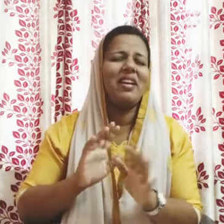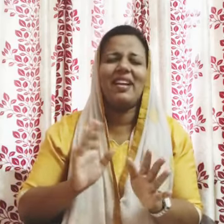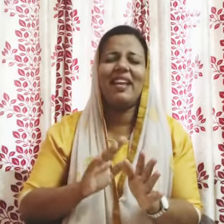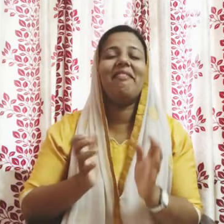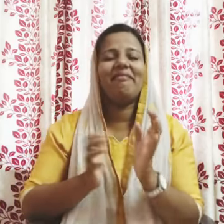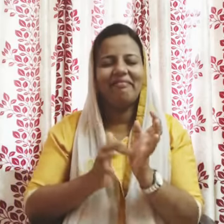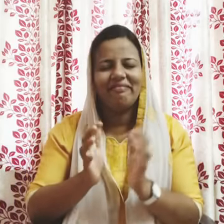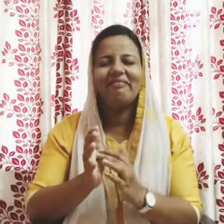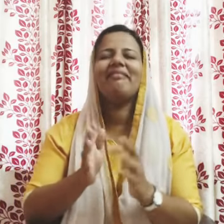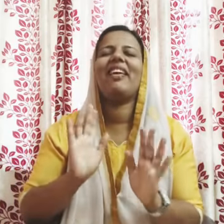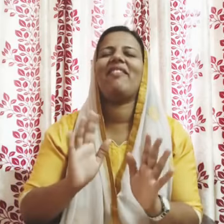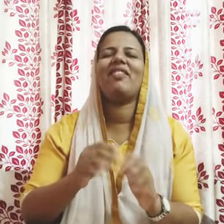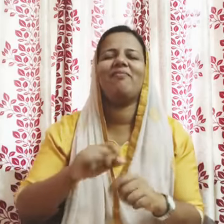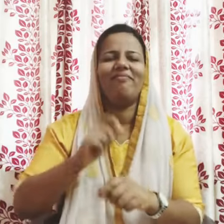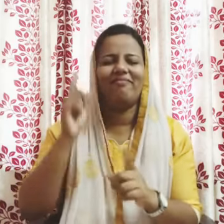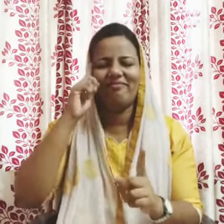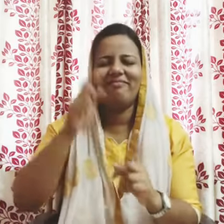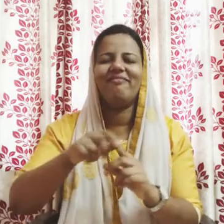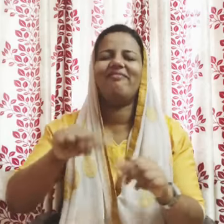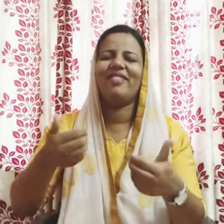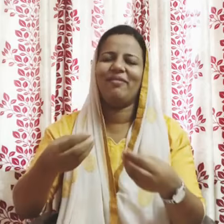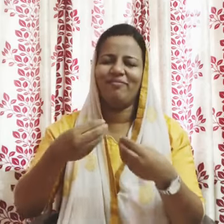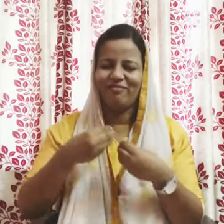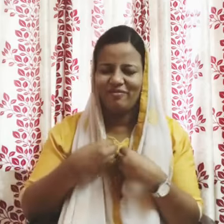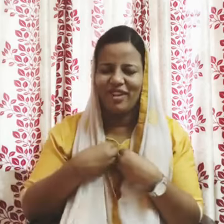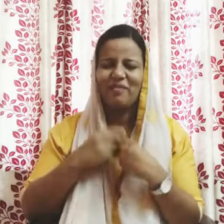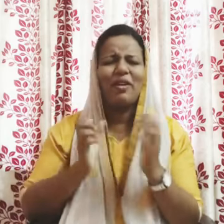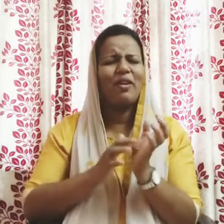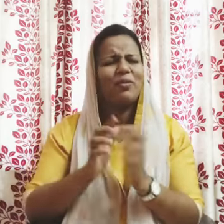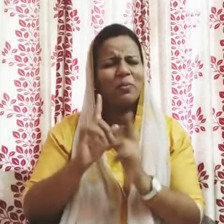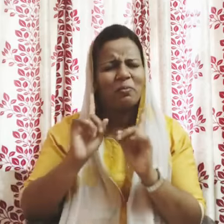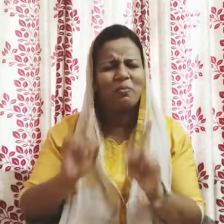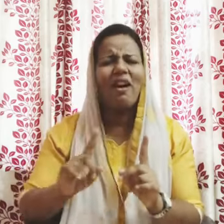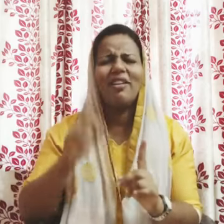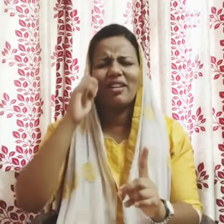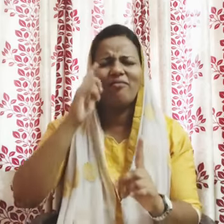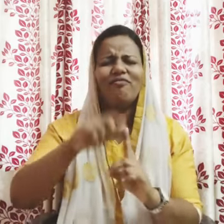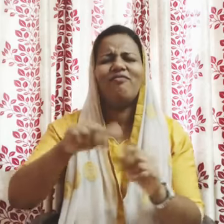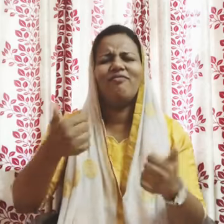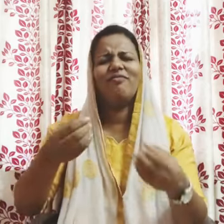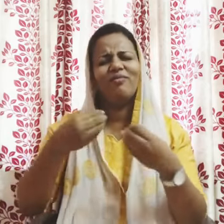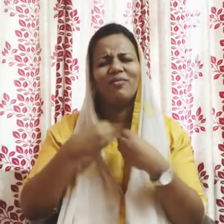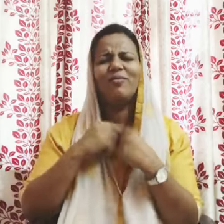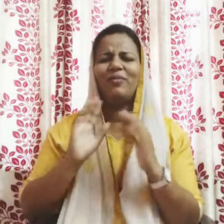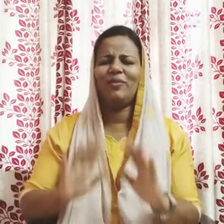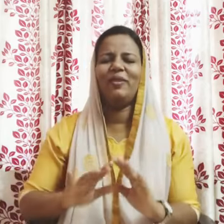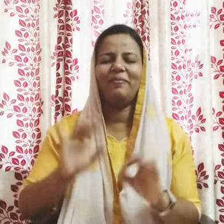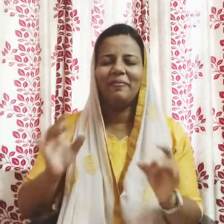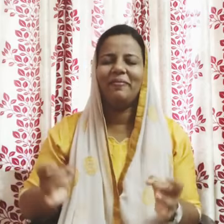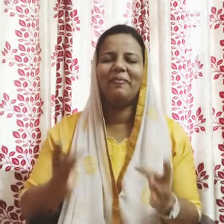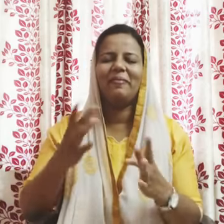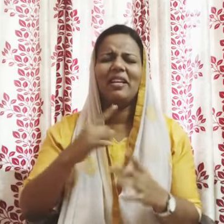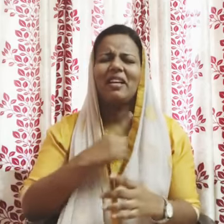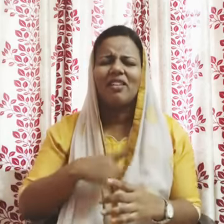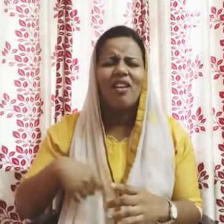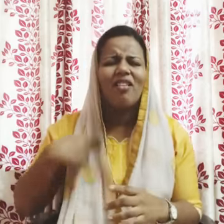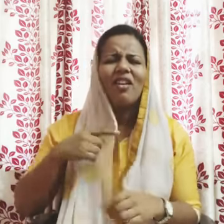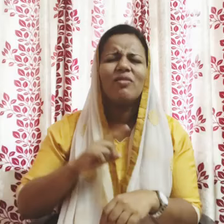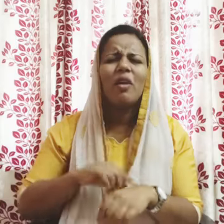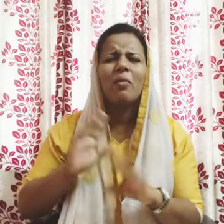ഞങ്ങൾക്ക് ജയം തരുന്നു. അത് ഏത് സാഹചര്യത്തിലാണെങ്കിലും ജയം തരുന്നവൻ അങ്ങാകയാൽ സ്തോത്രം. അതുപോലെ കർത്താവെ ഈ പ്രഭാതത്തിൽ വിവാഹപ്രായമായിട്ട്